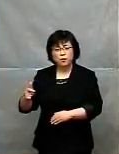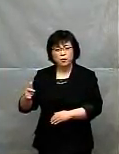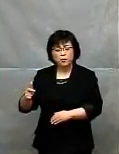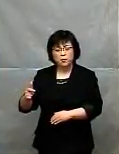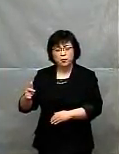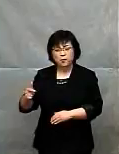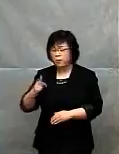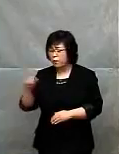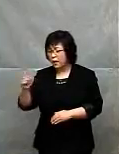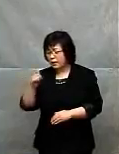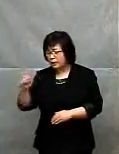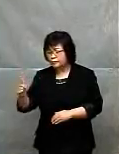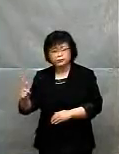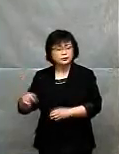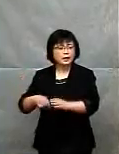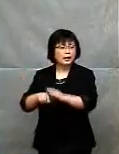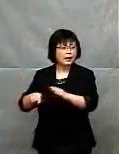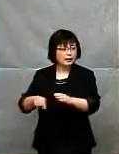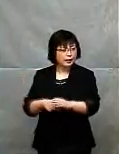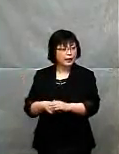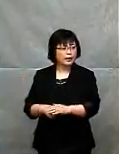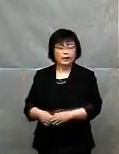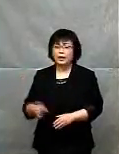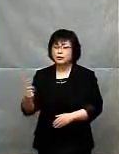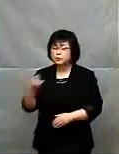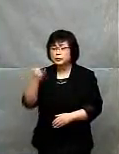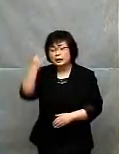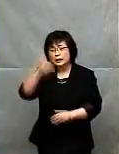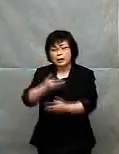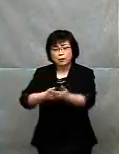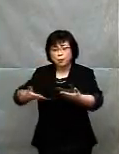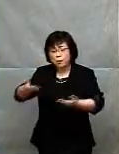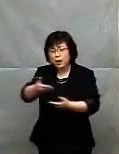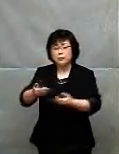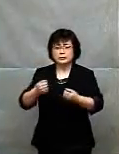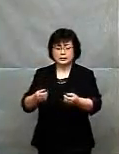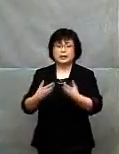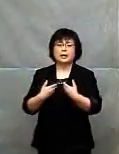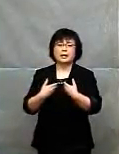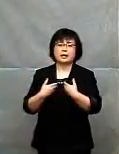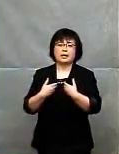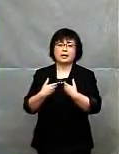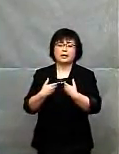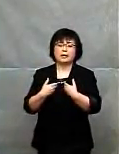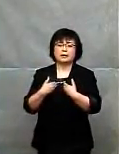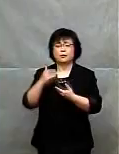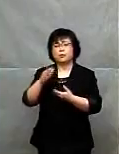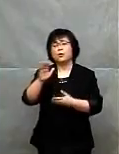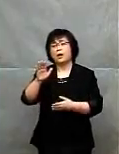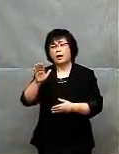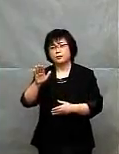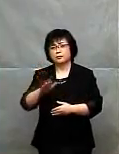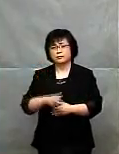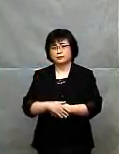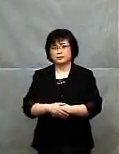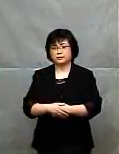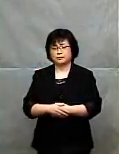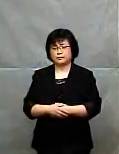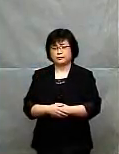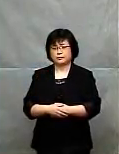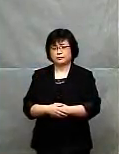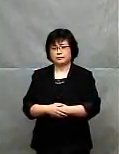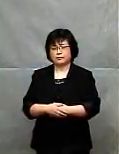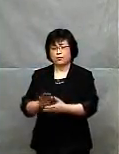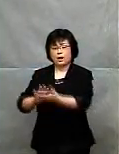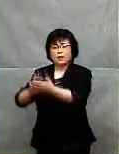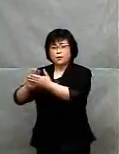する中で、まあ率直な意見交換していかなくちゃならないということもありまして、各県の方からも